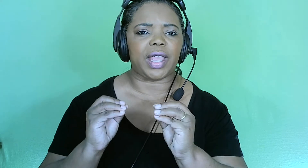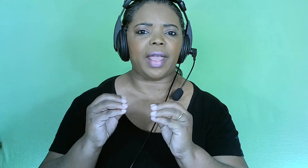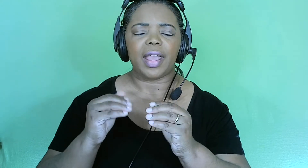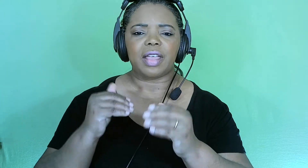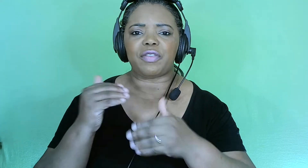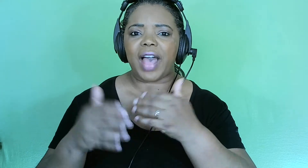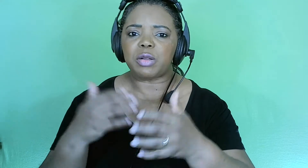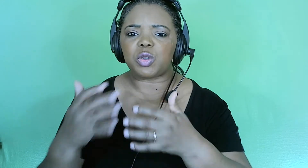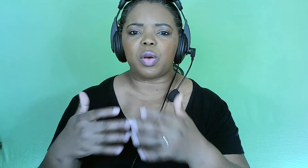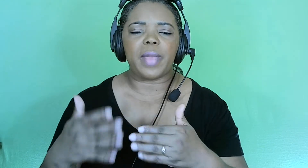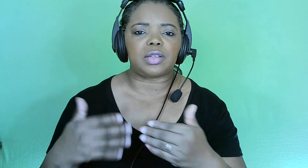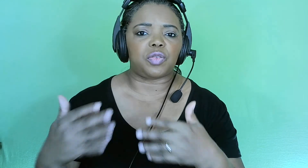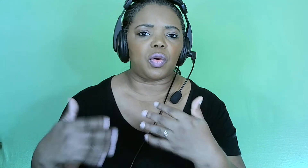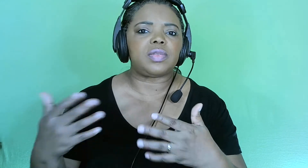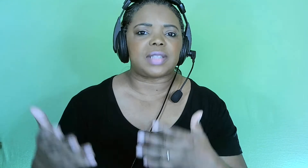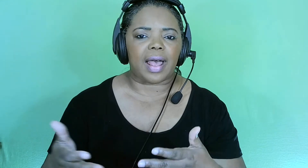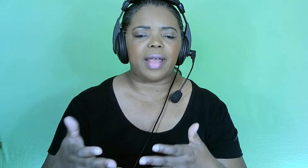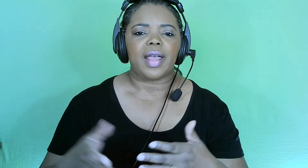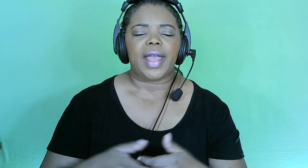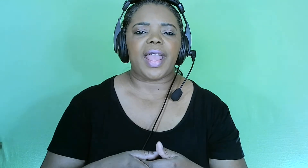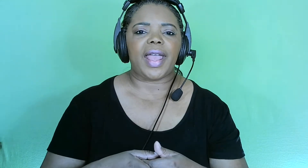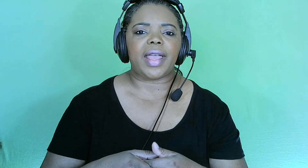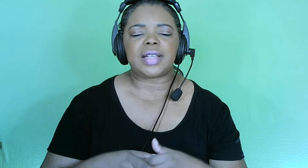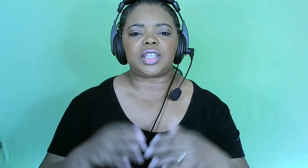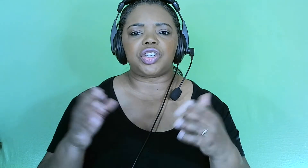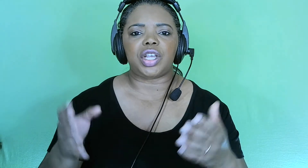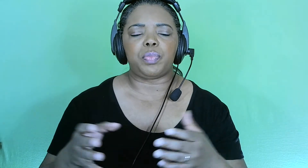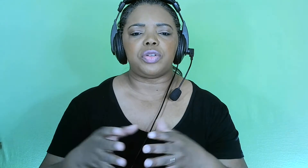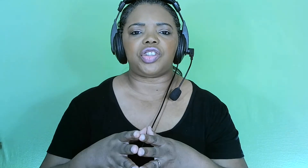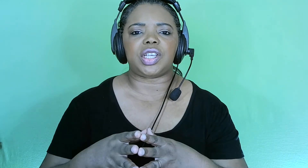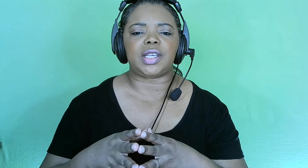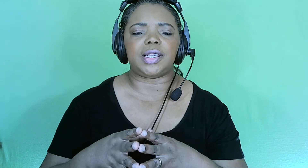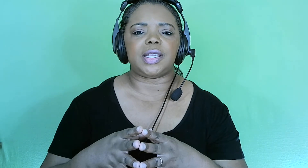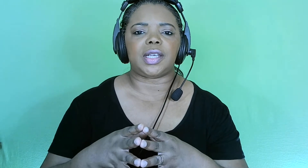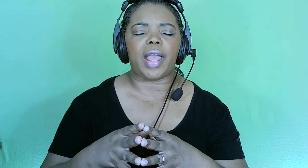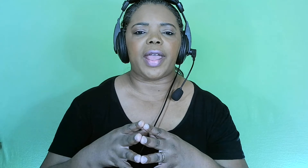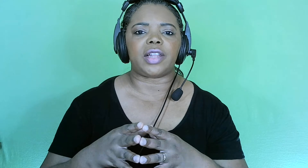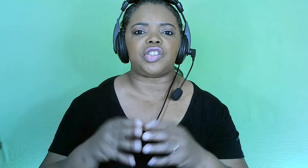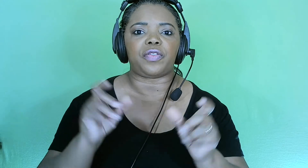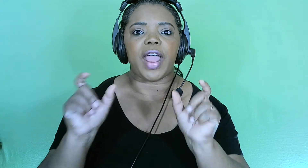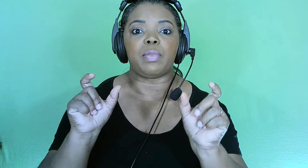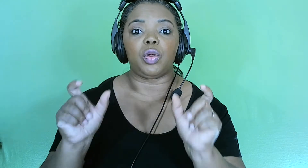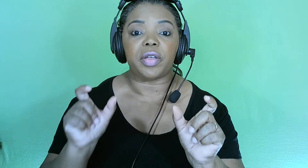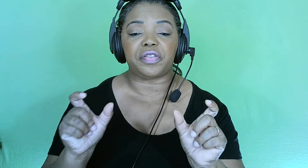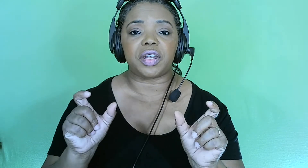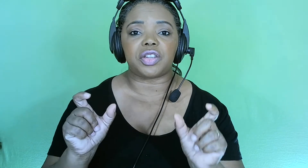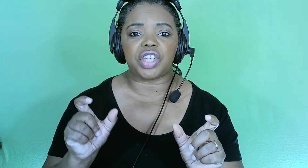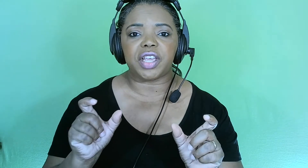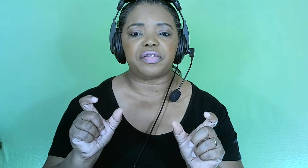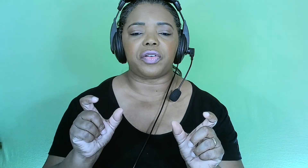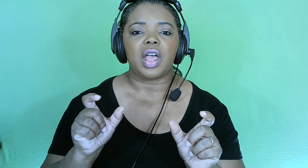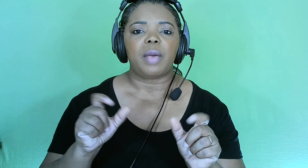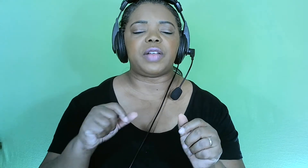porque em vários momentos eu vou usar esse tipo de verbo no infinitivo para